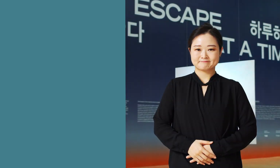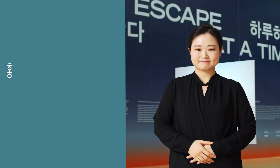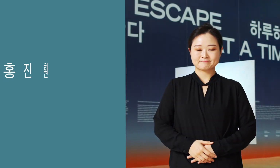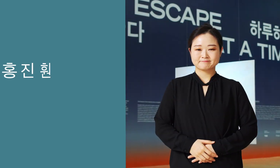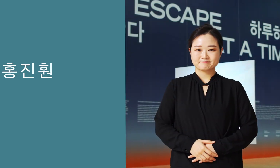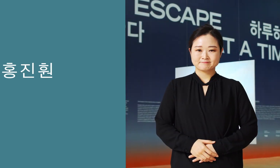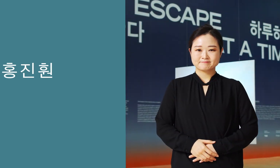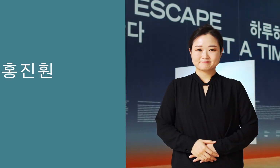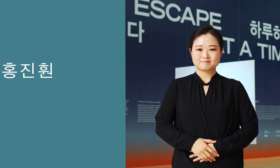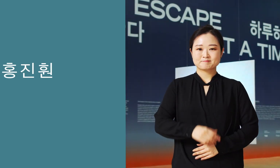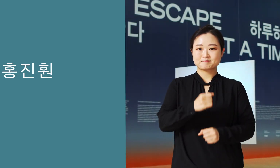홍진환.